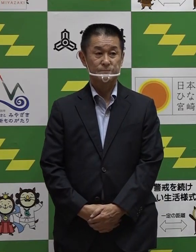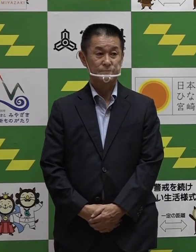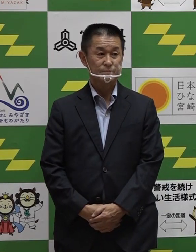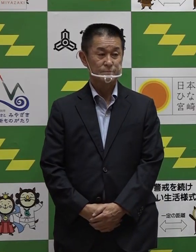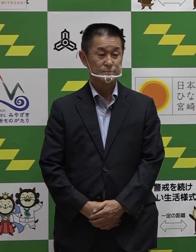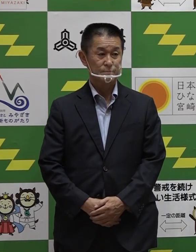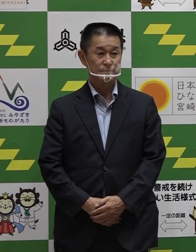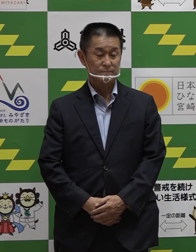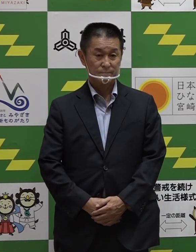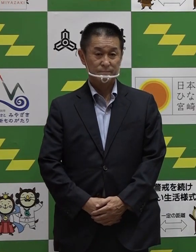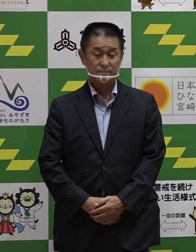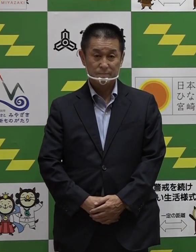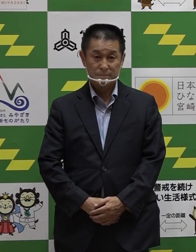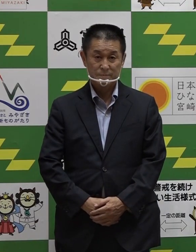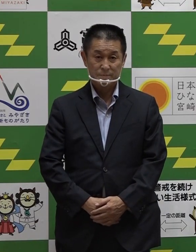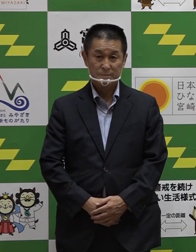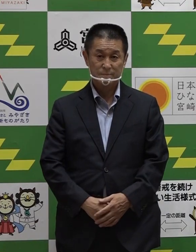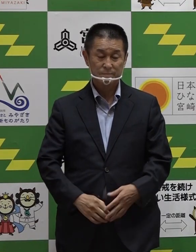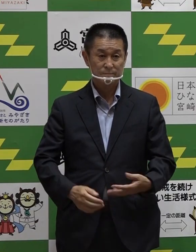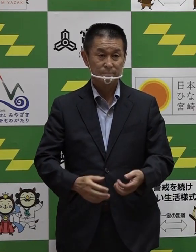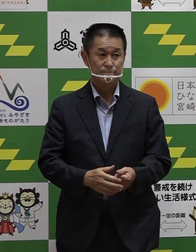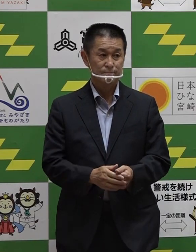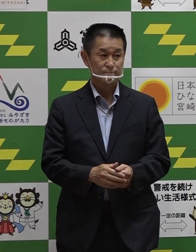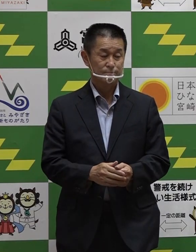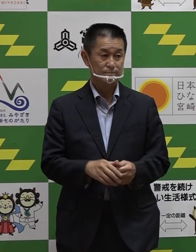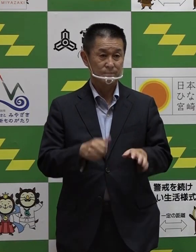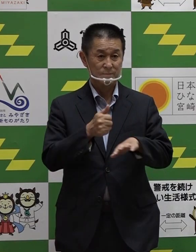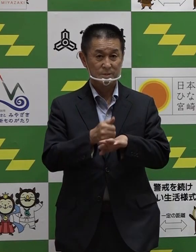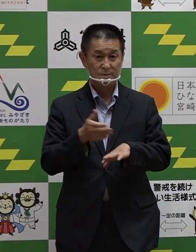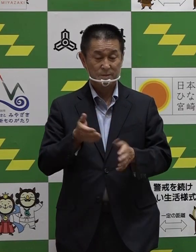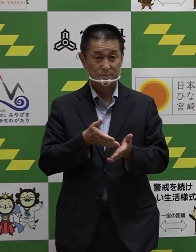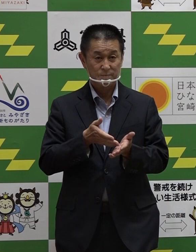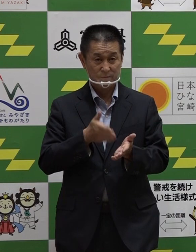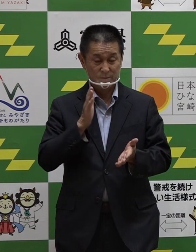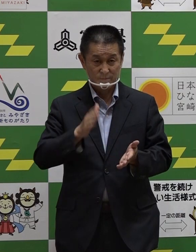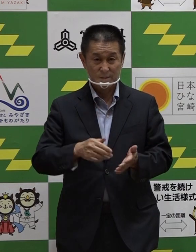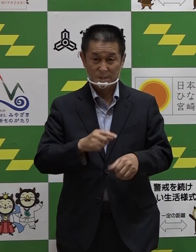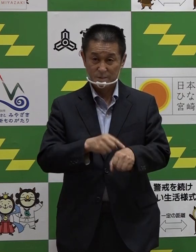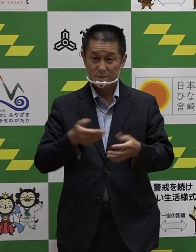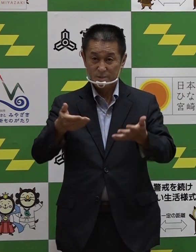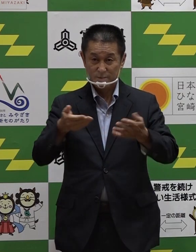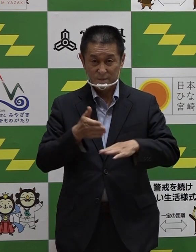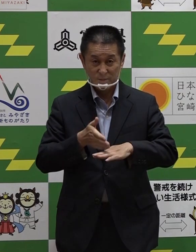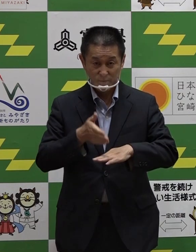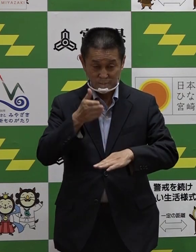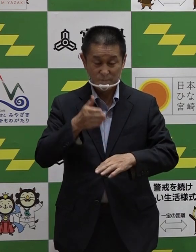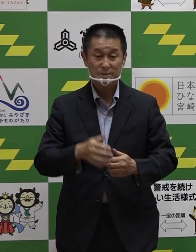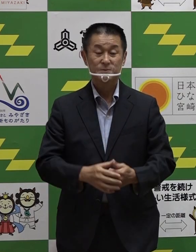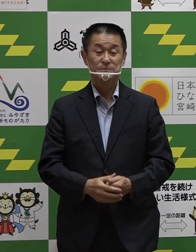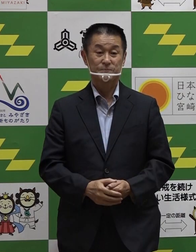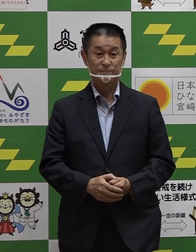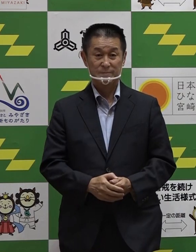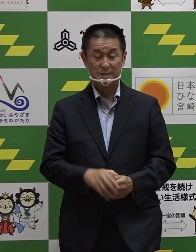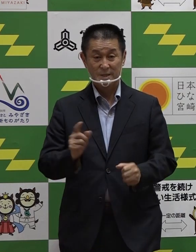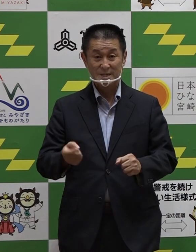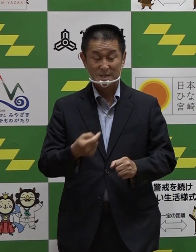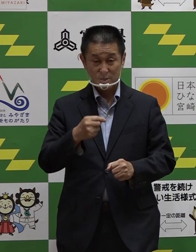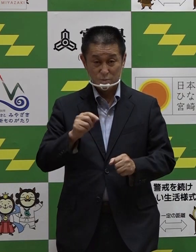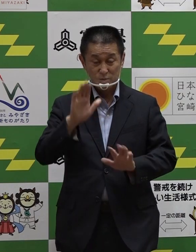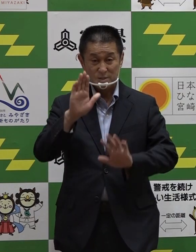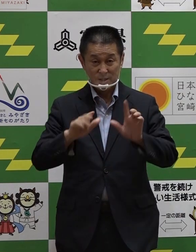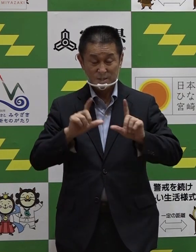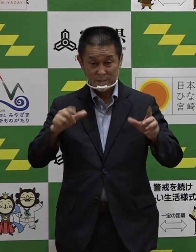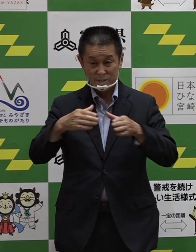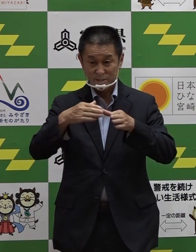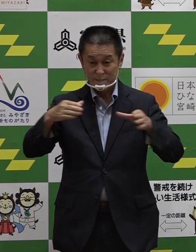幹事の宮崎俊太です。発表事項からあればお願いします。 お時間をいただきましてありがとうございます。緊急事態宣言が